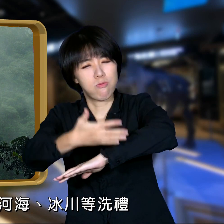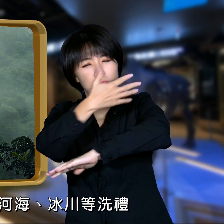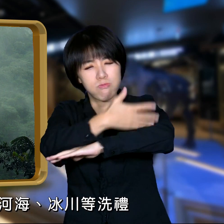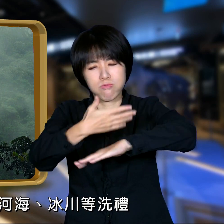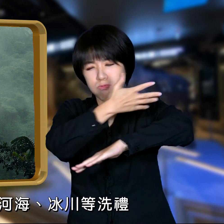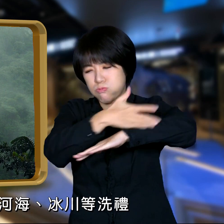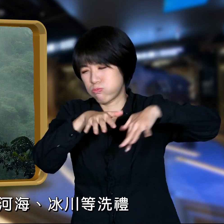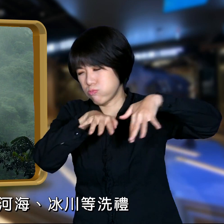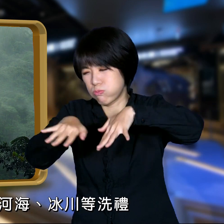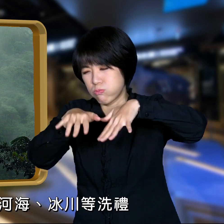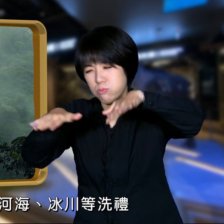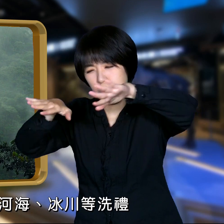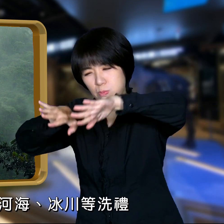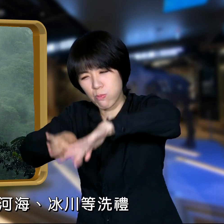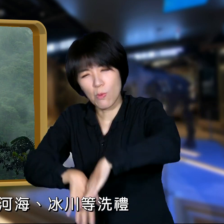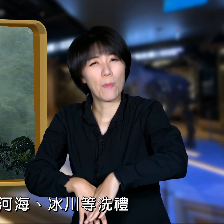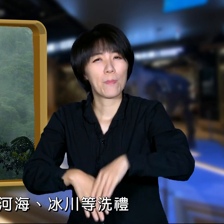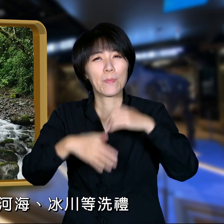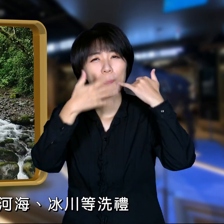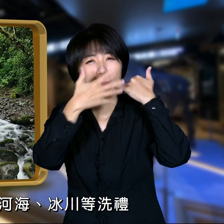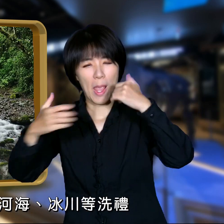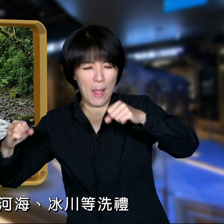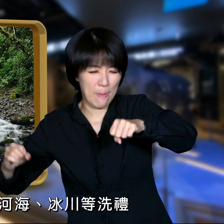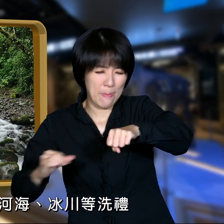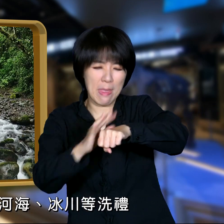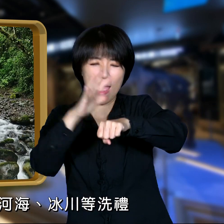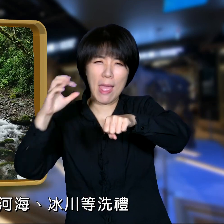雨、河海、